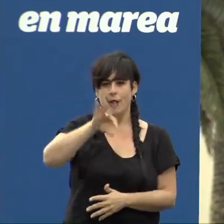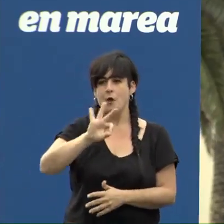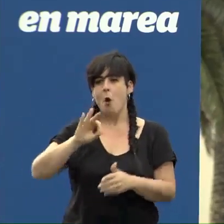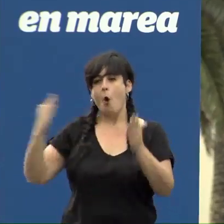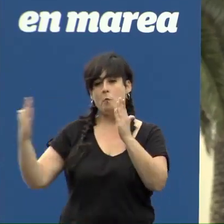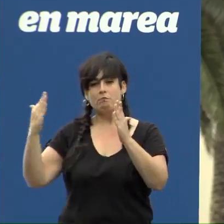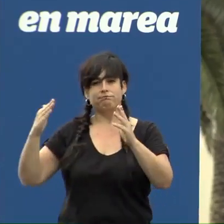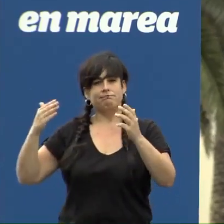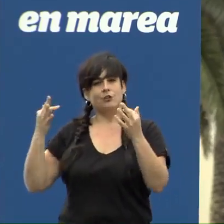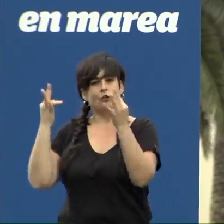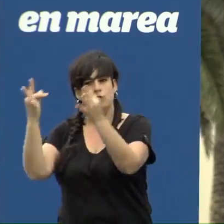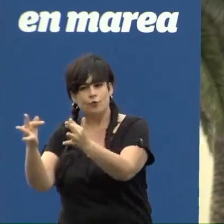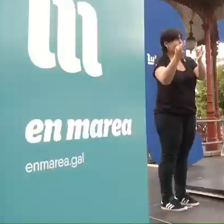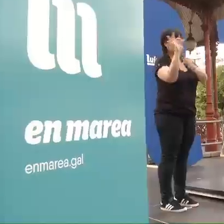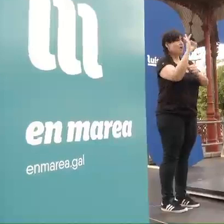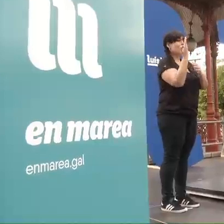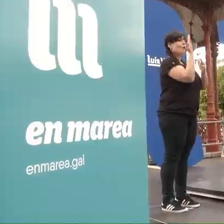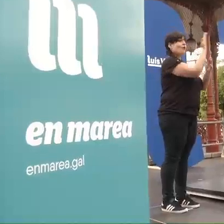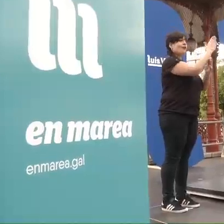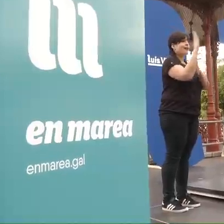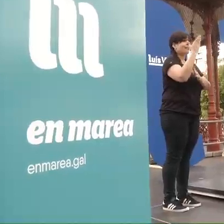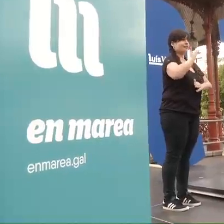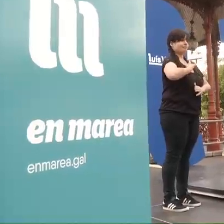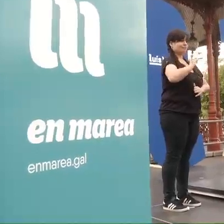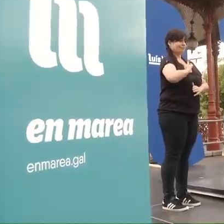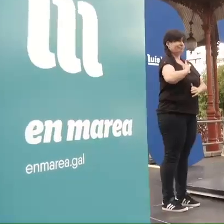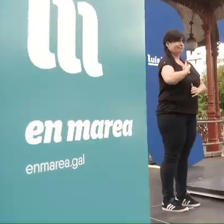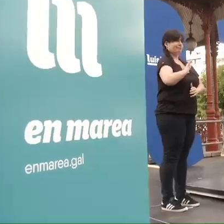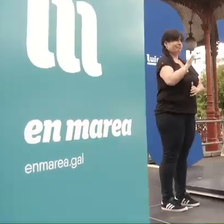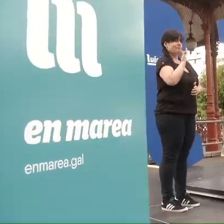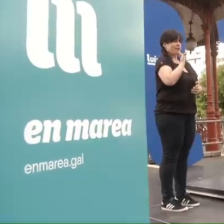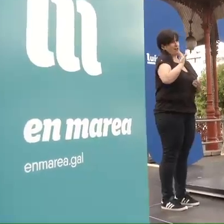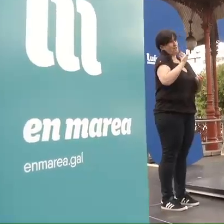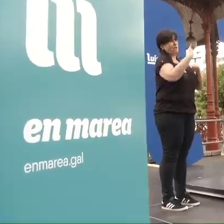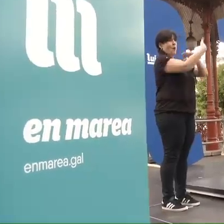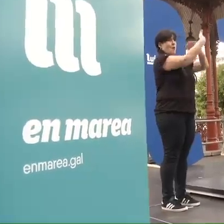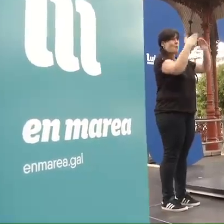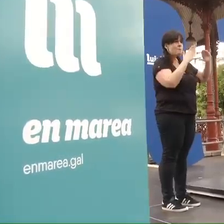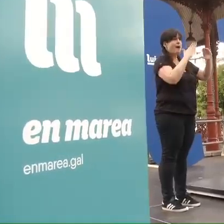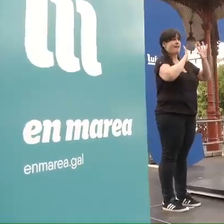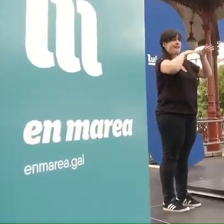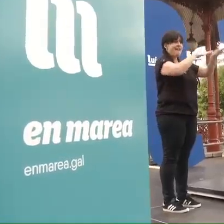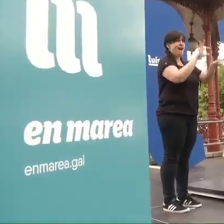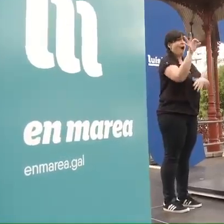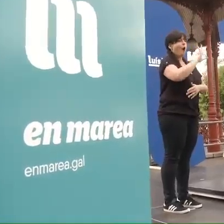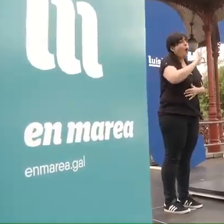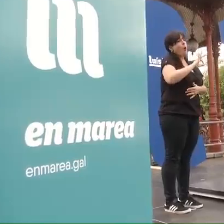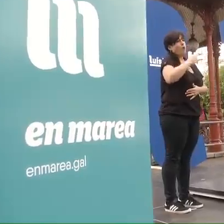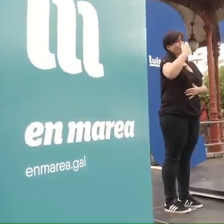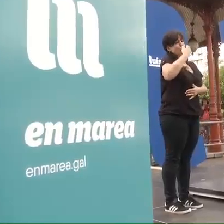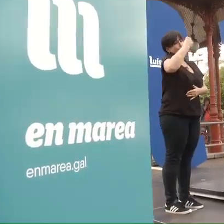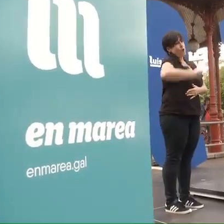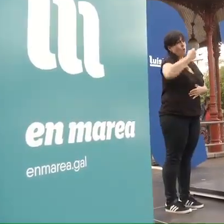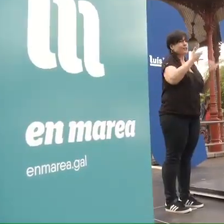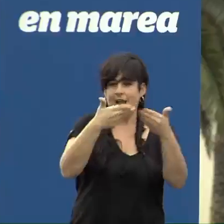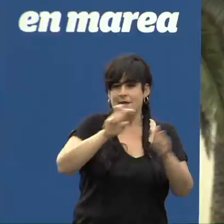que significaron as candidaturas municipalistas, como Marea Atlántica, como Ferrol en Común, como Compostela Aberta, como moitas candidaturas que hai por